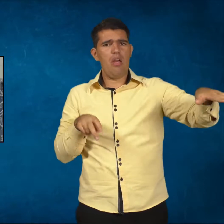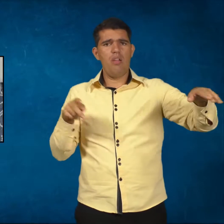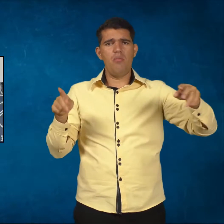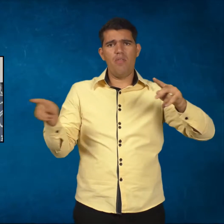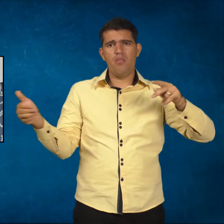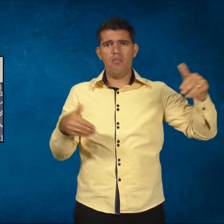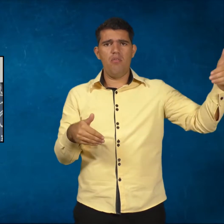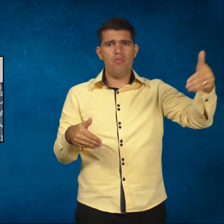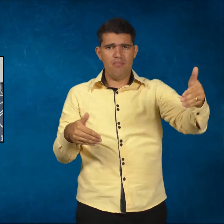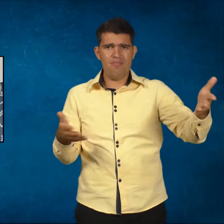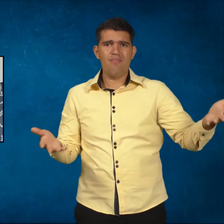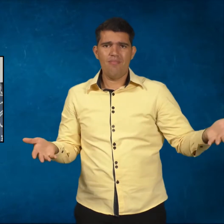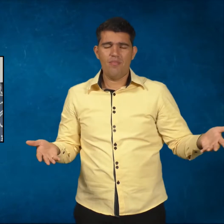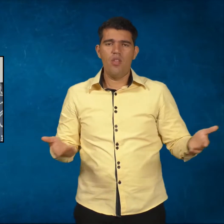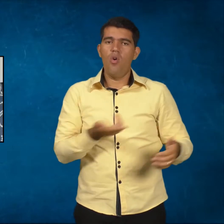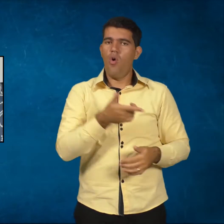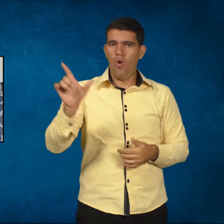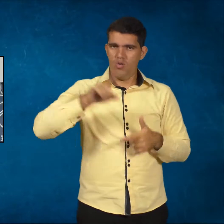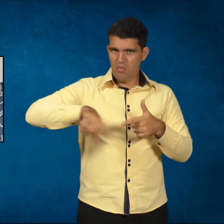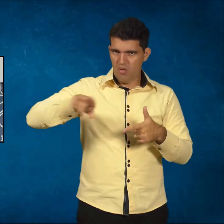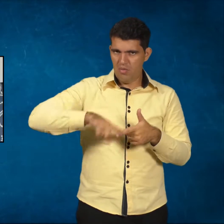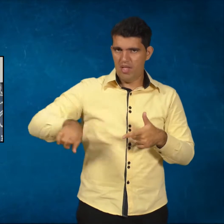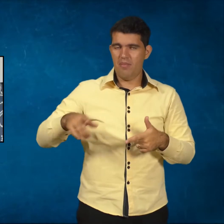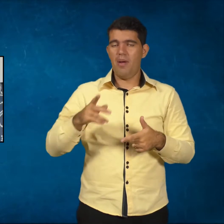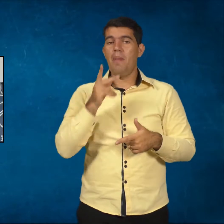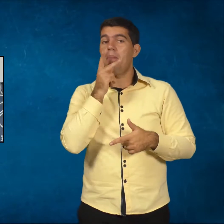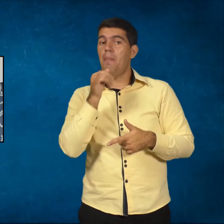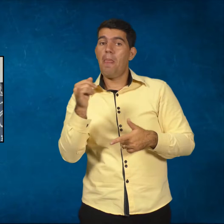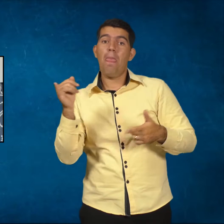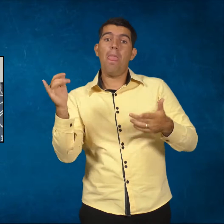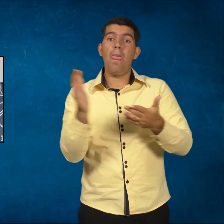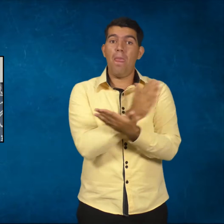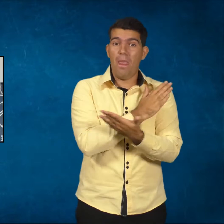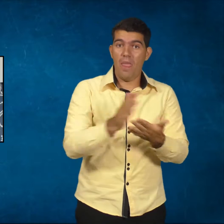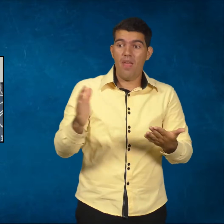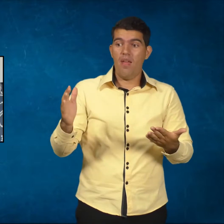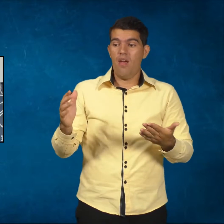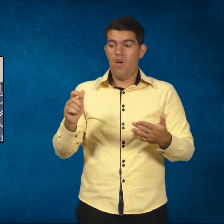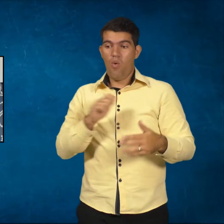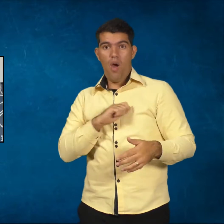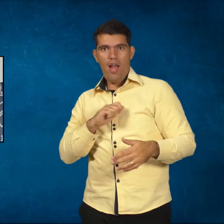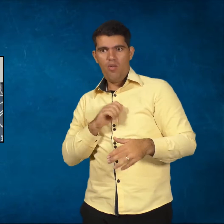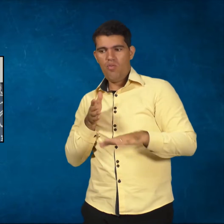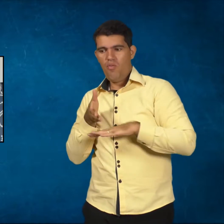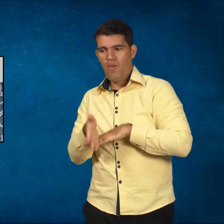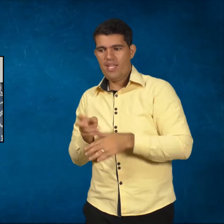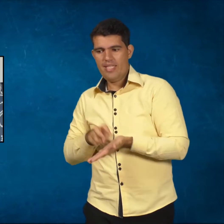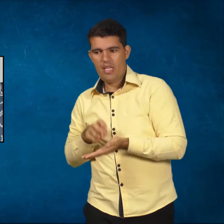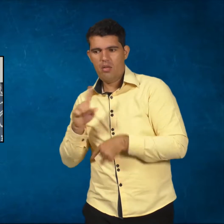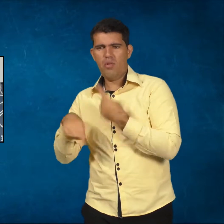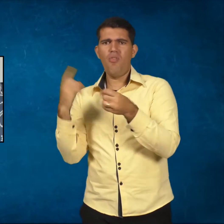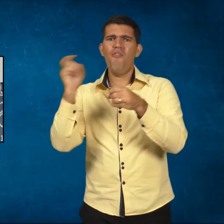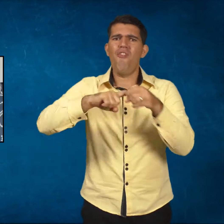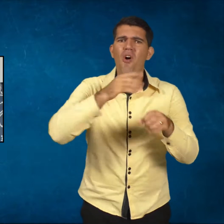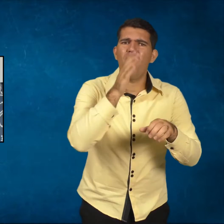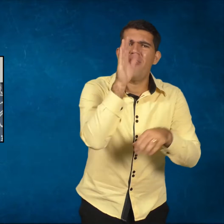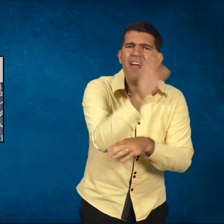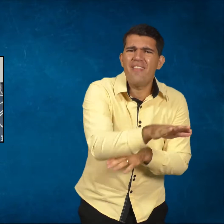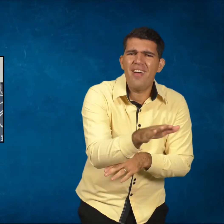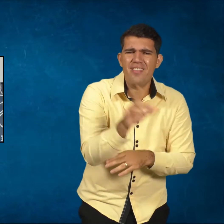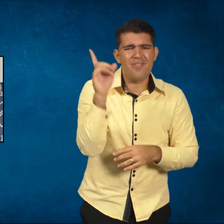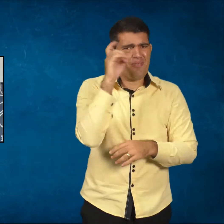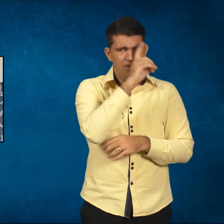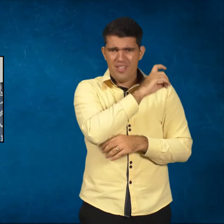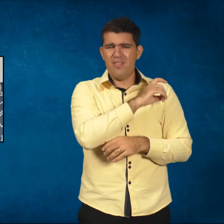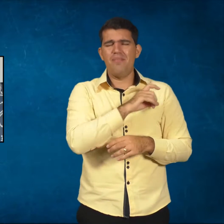especial. Outra dificuldade, de alguns pais, inclusive do aluno ir no contraturno. E eu vejo como